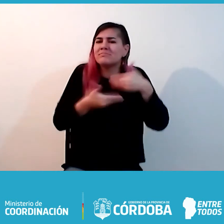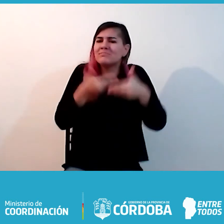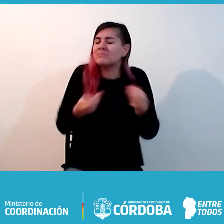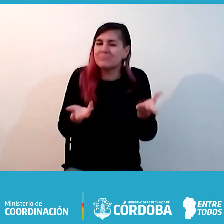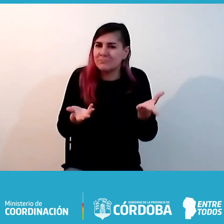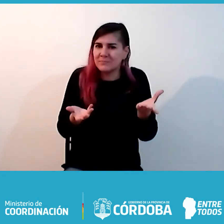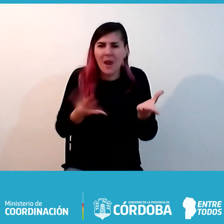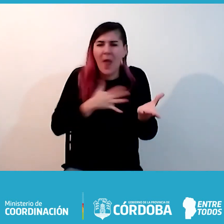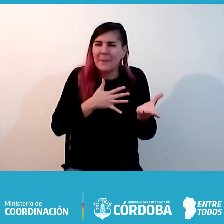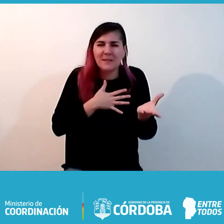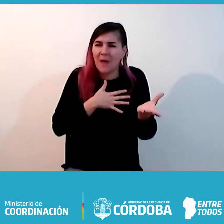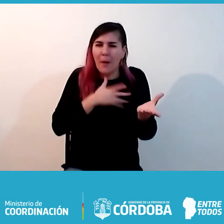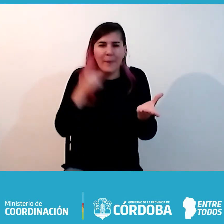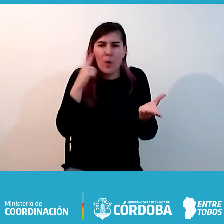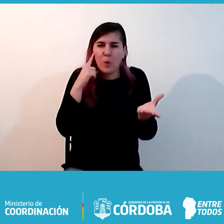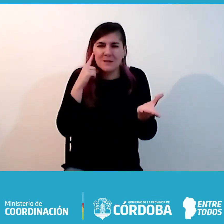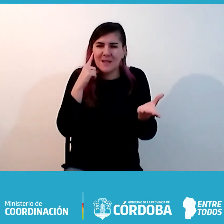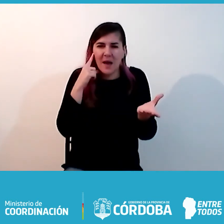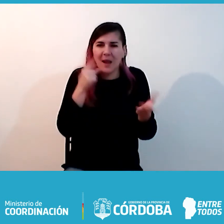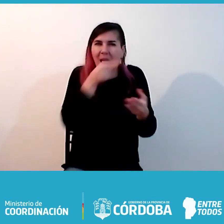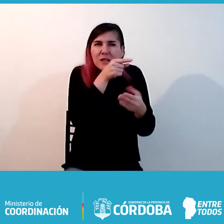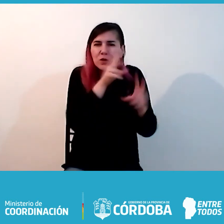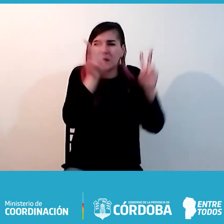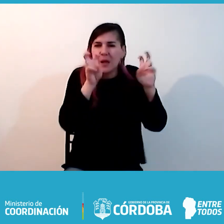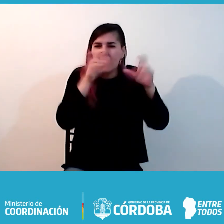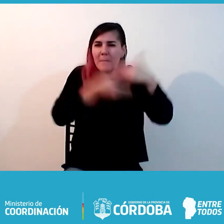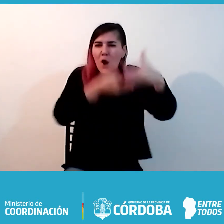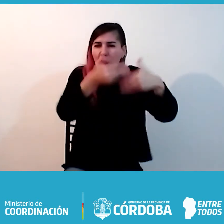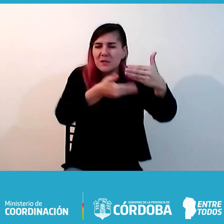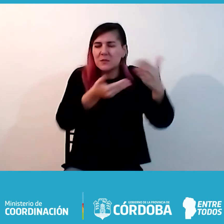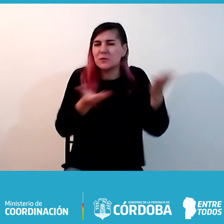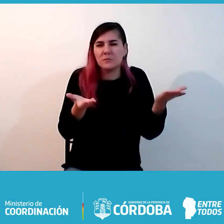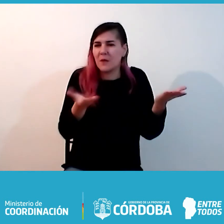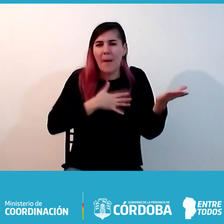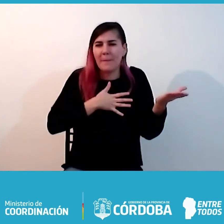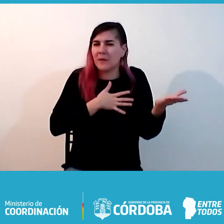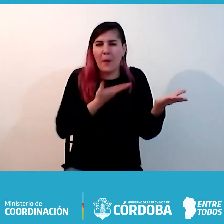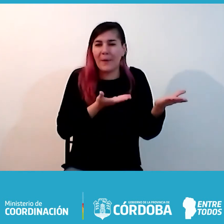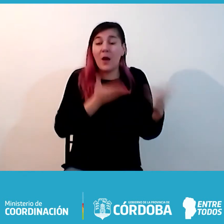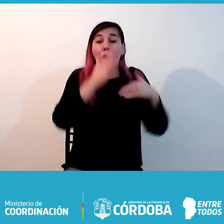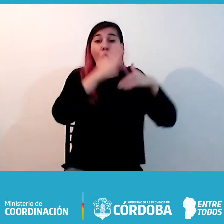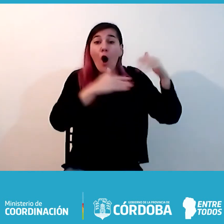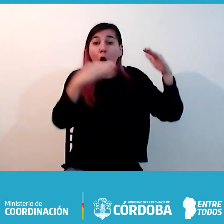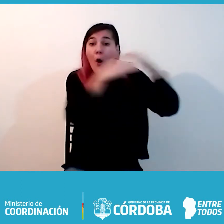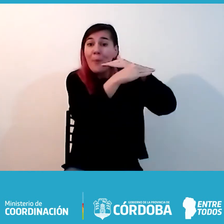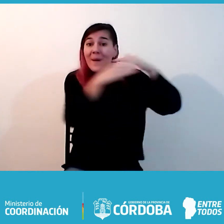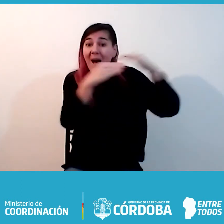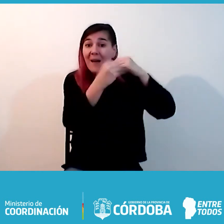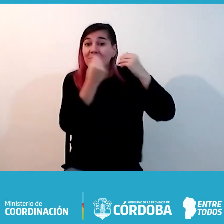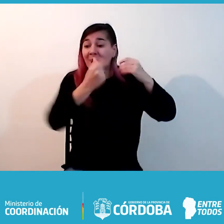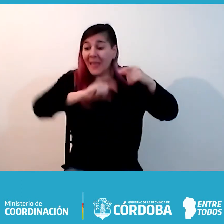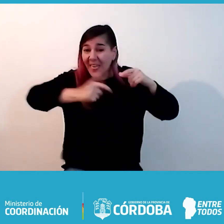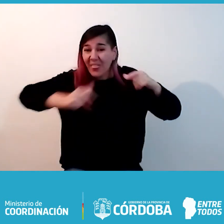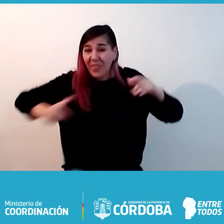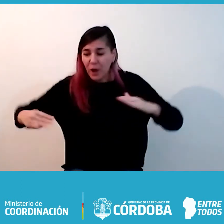Es lamentable escuchar que esto es progreso. Esta obra que se proyecta atraviesa la reserva hídrica del Yuspe. Necesitamos